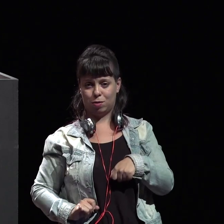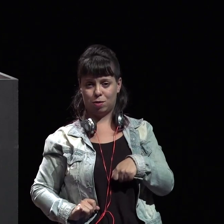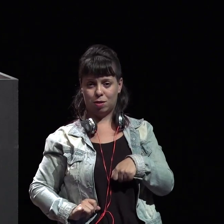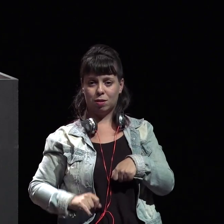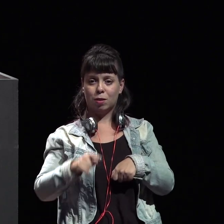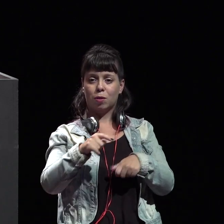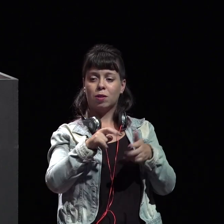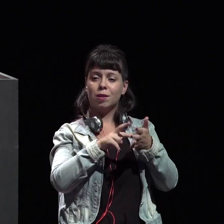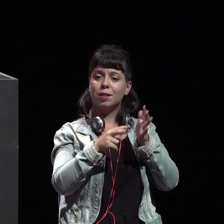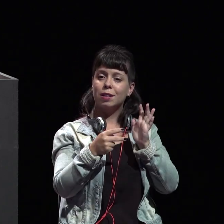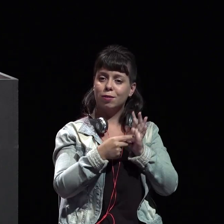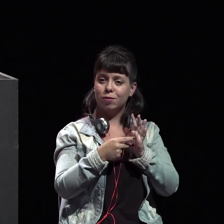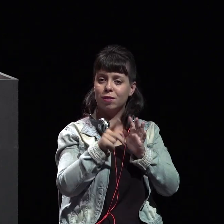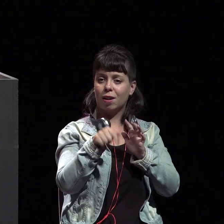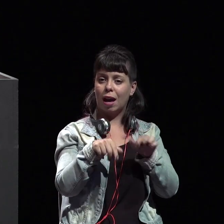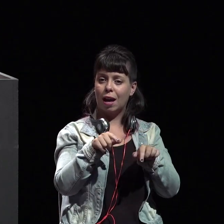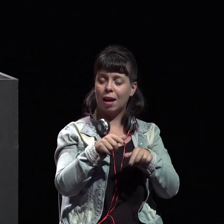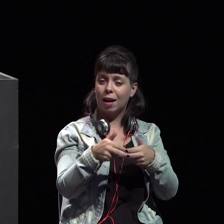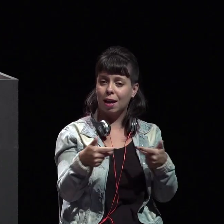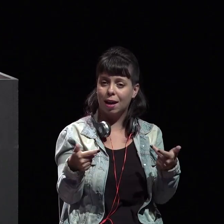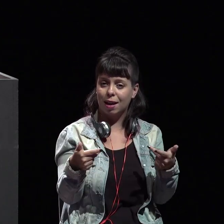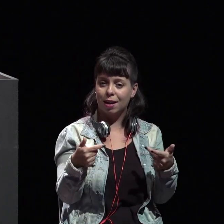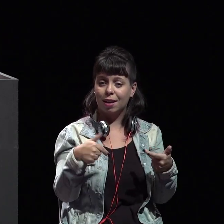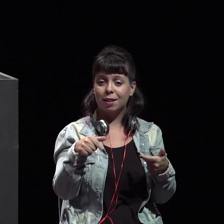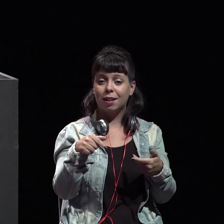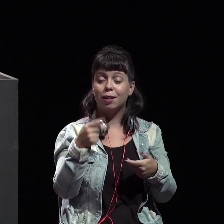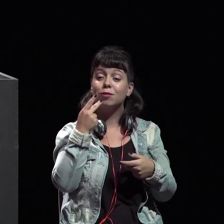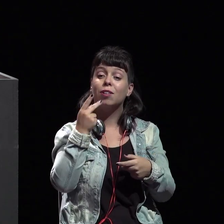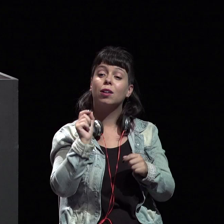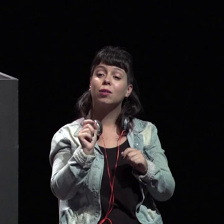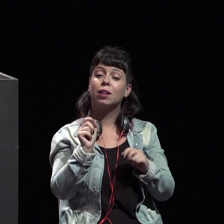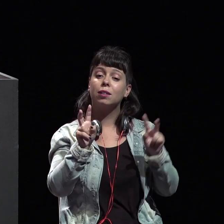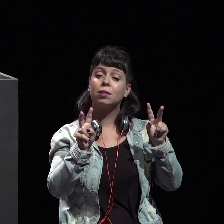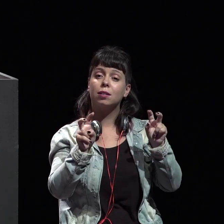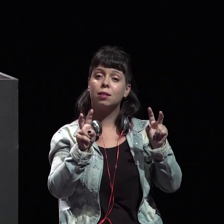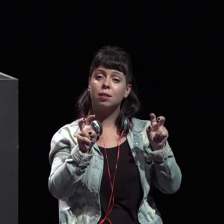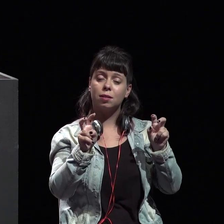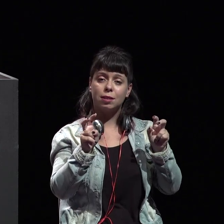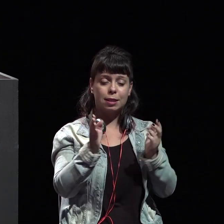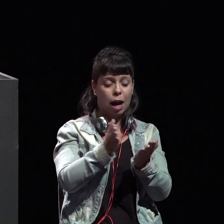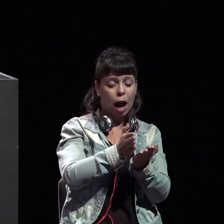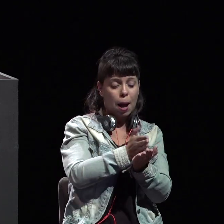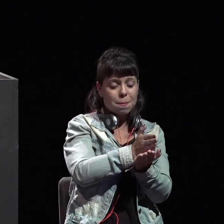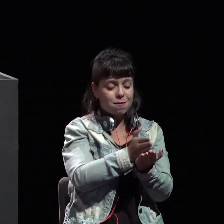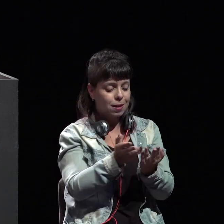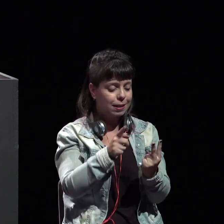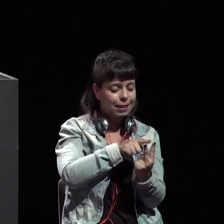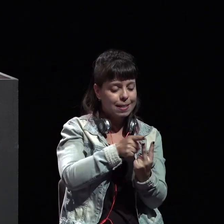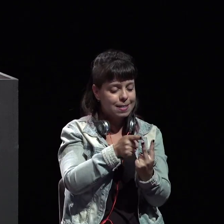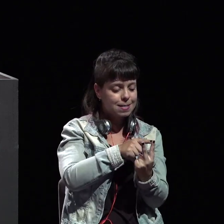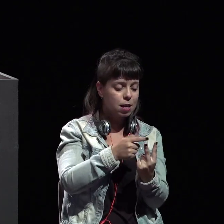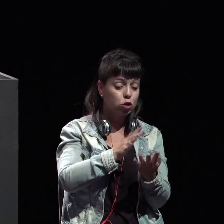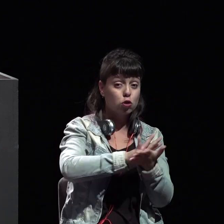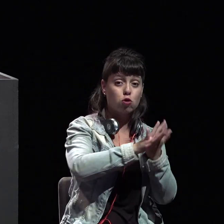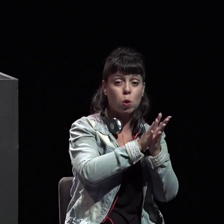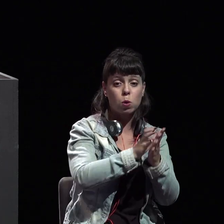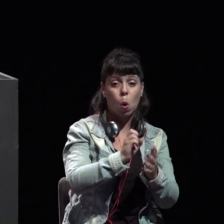né, ou seja, naqueles itens que produzem, de novo na expressão dele, ambivalência e que precisam ser destruídos ou